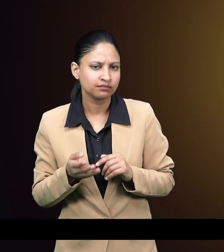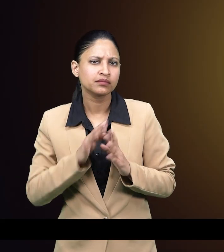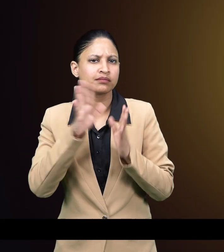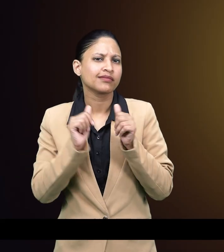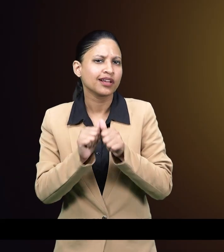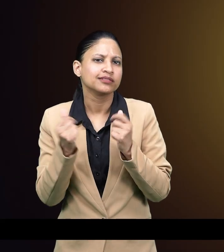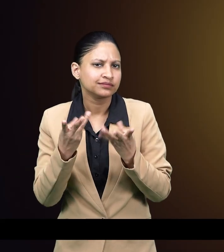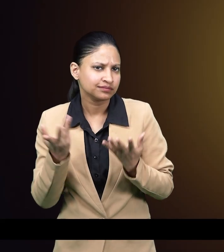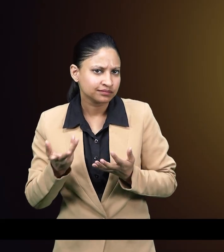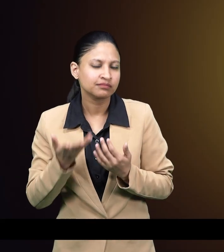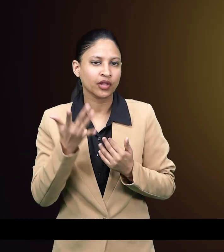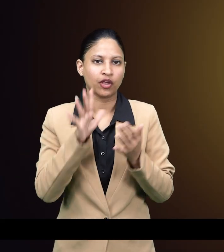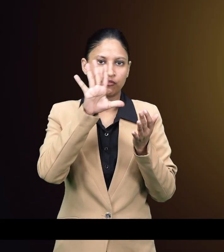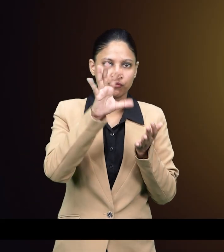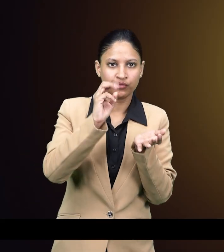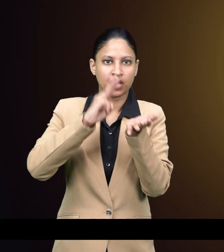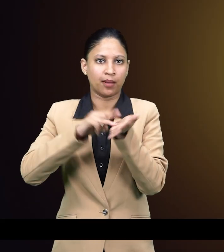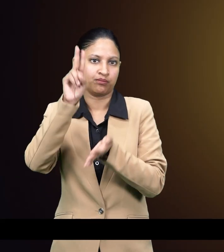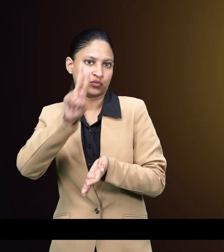टप्पा 4 युनिट लिहा.